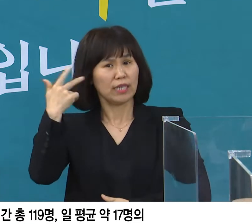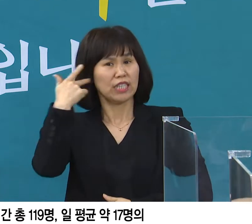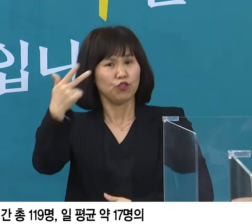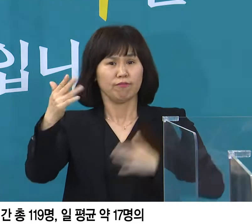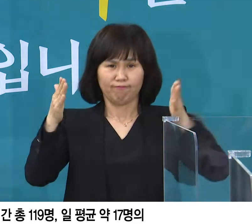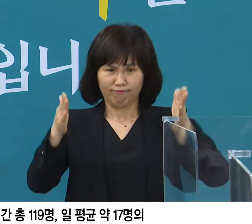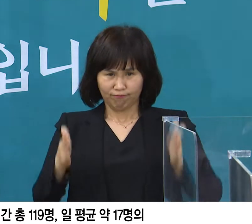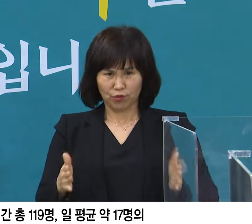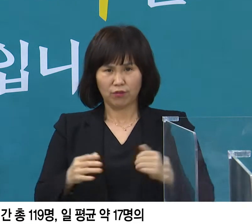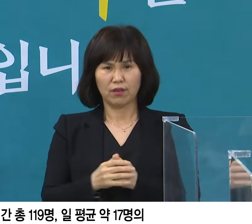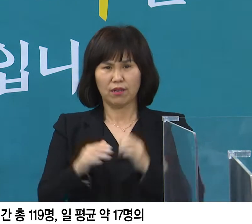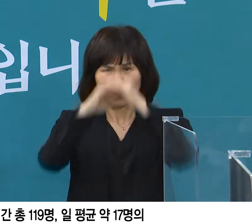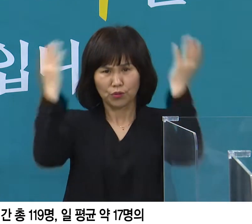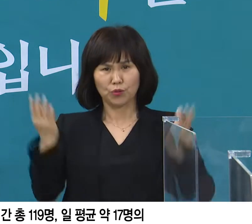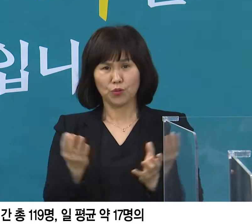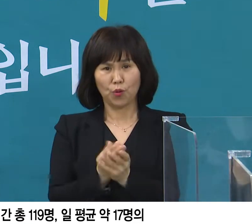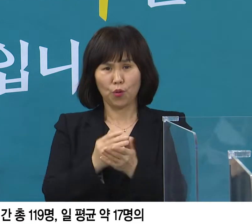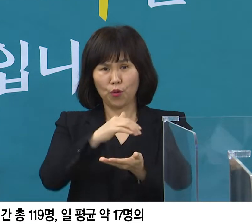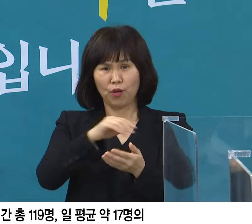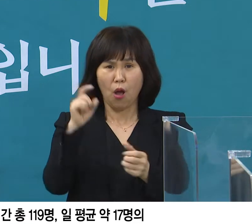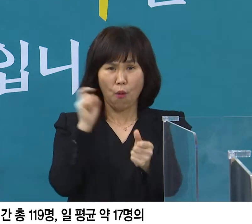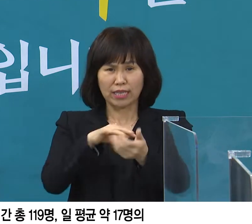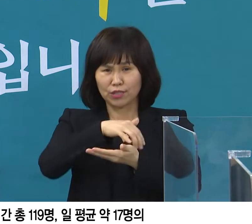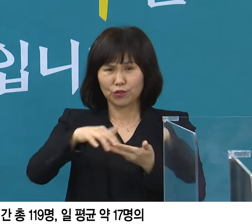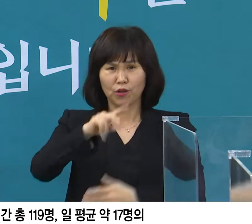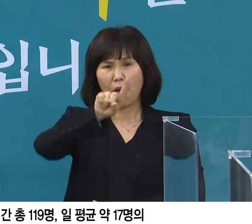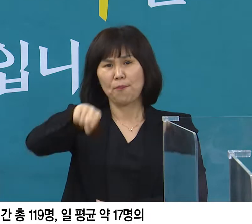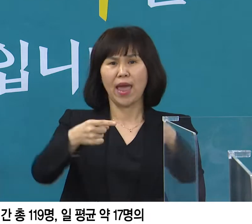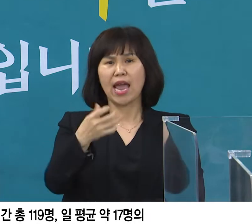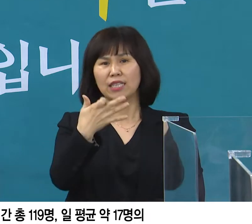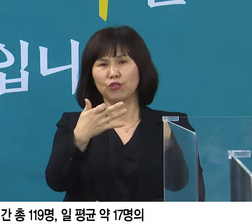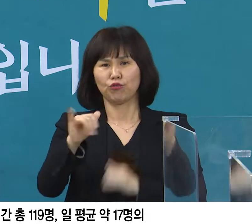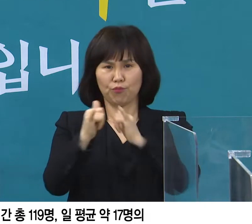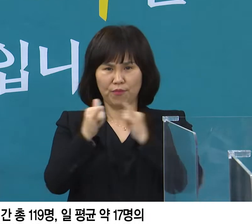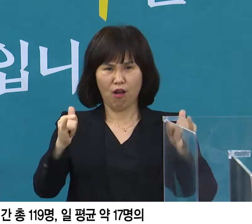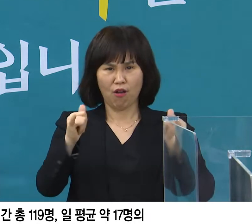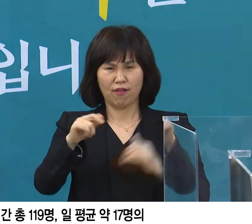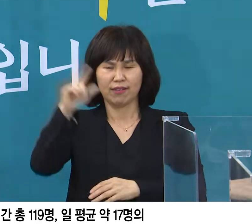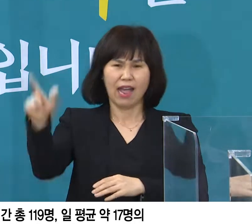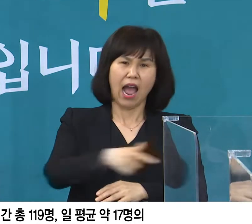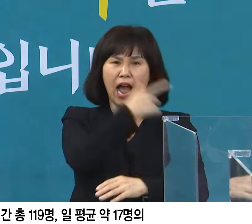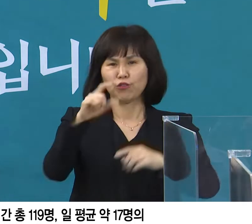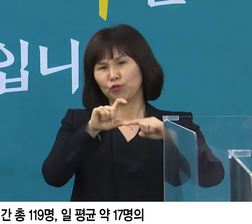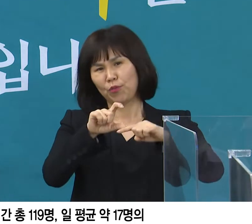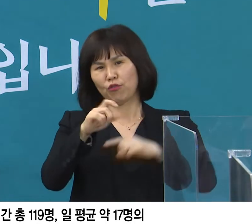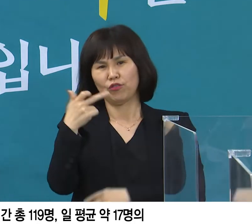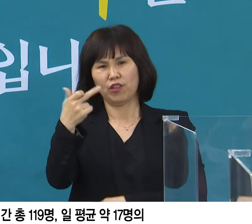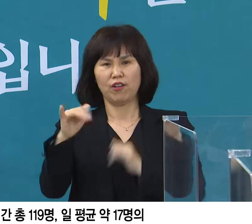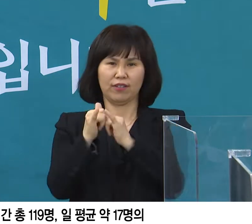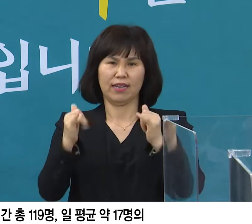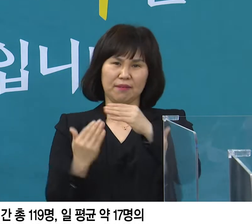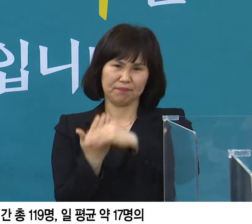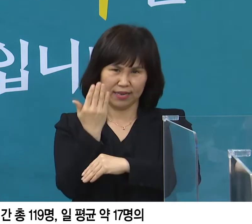일주일간 총 119명, 일평균 약 17명의 확진자가